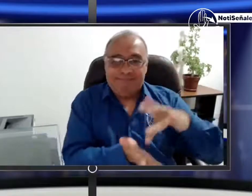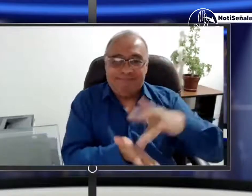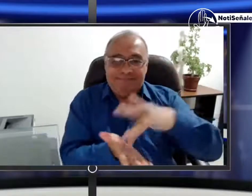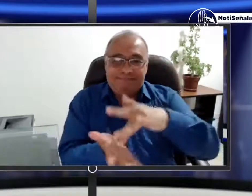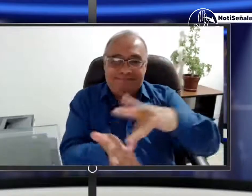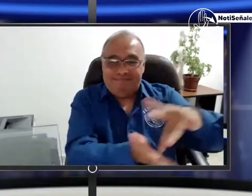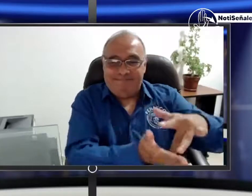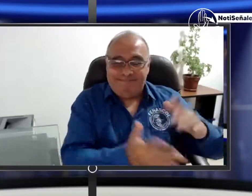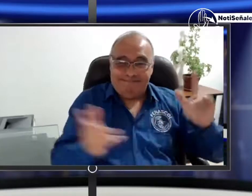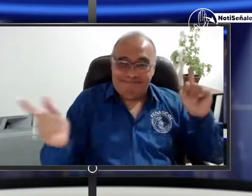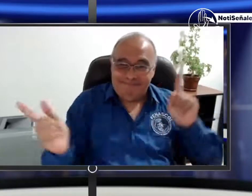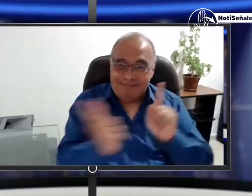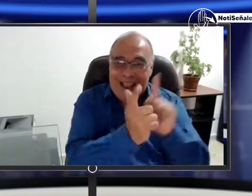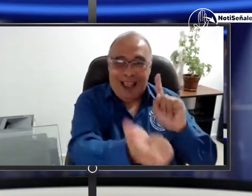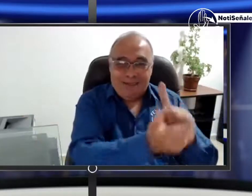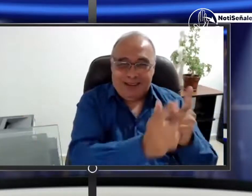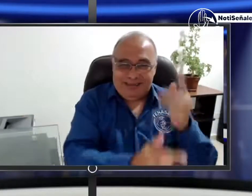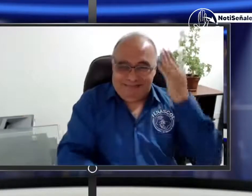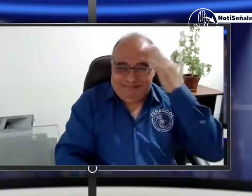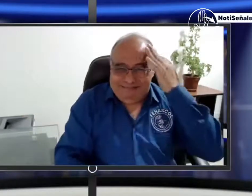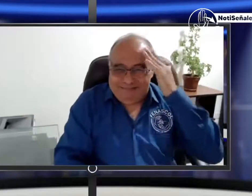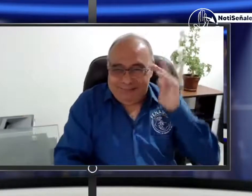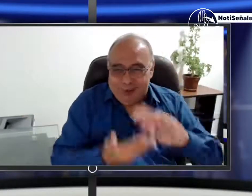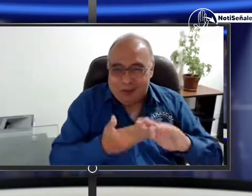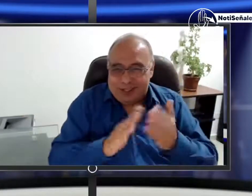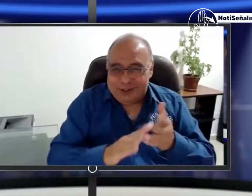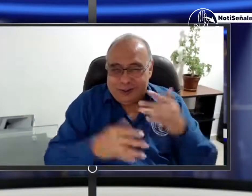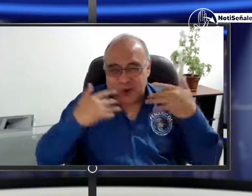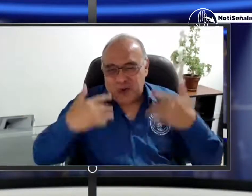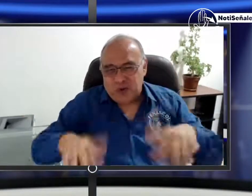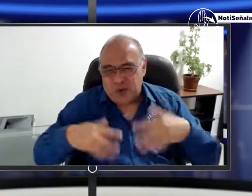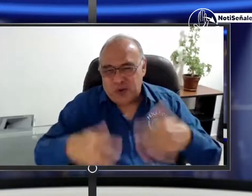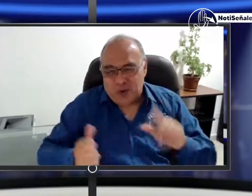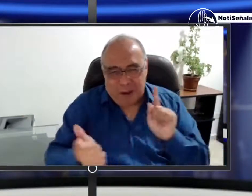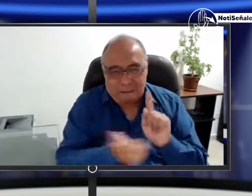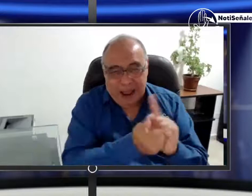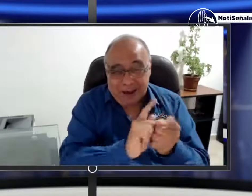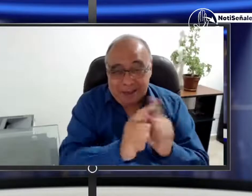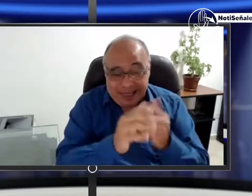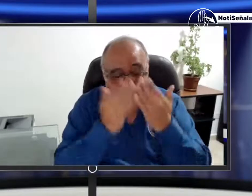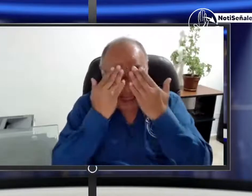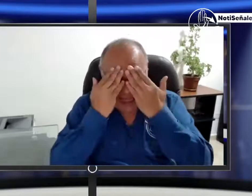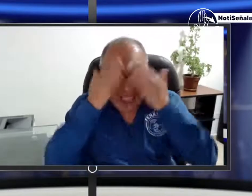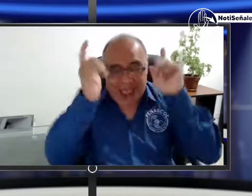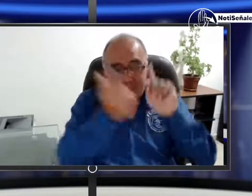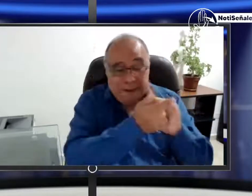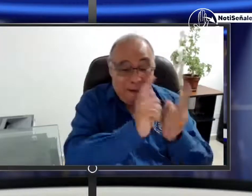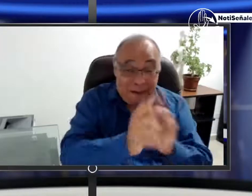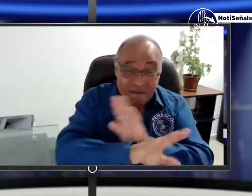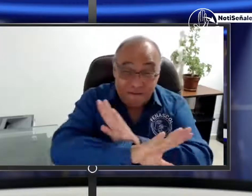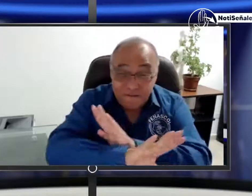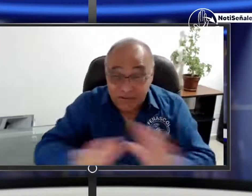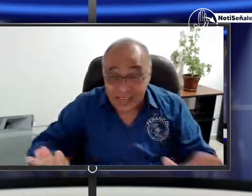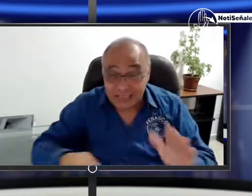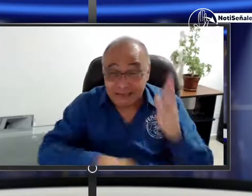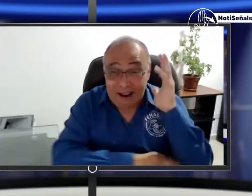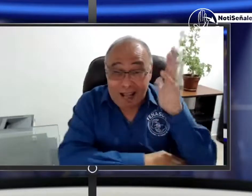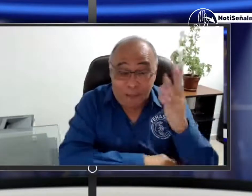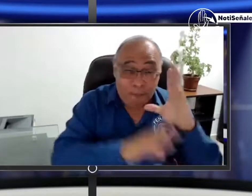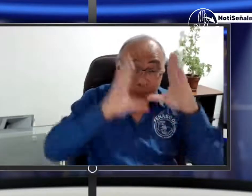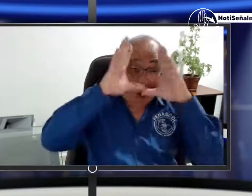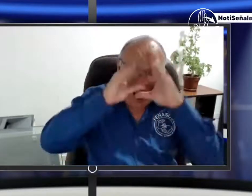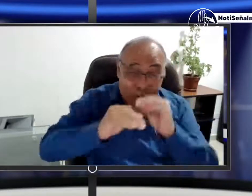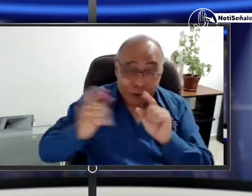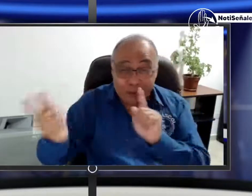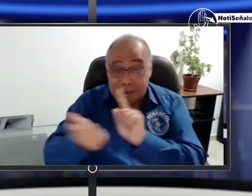también su participación virtual ojalá que podamos encontrarnos de manera presencial y pues decir ve